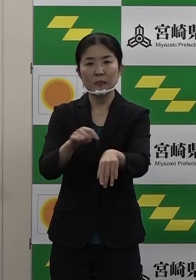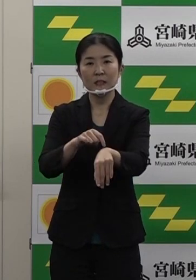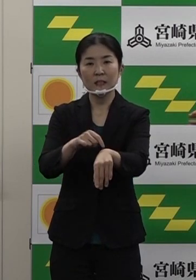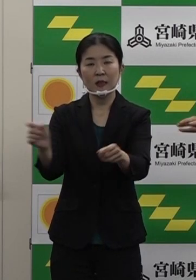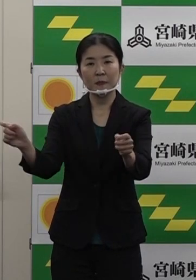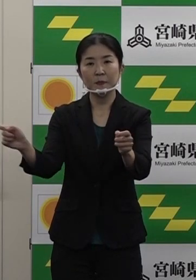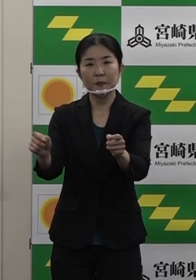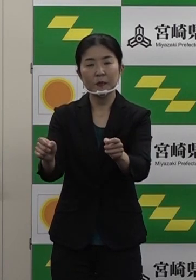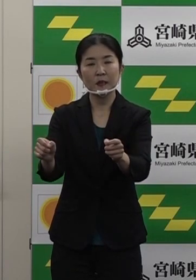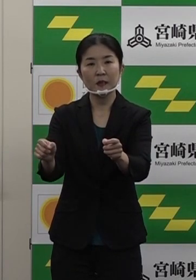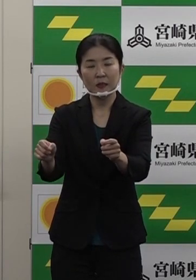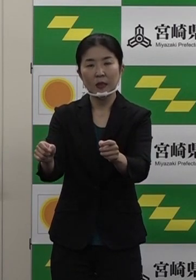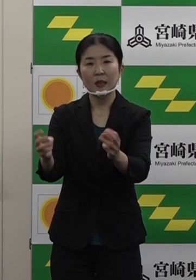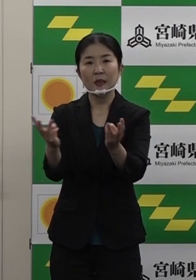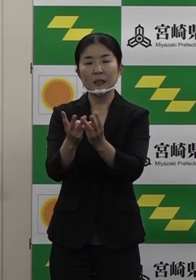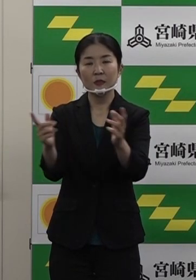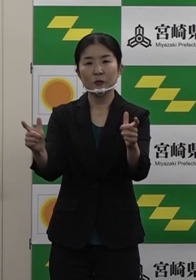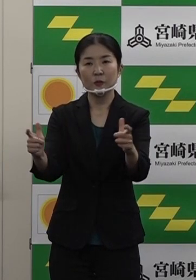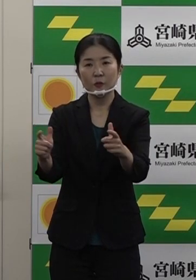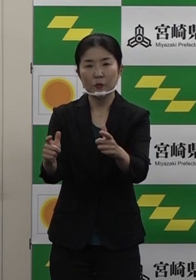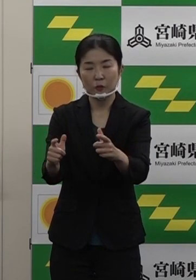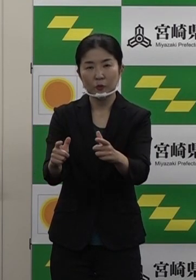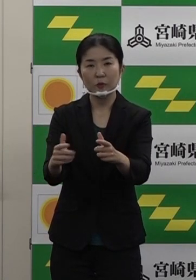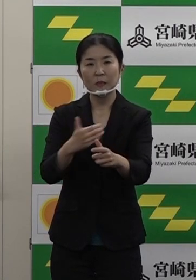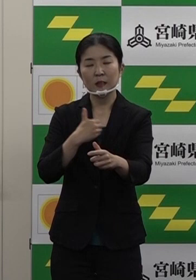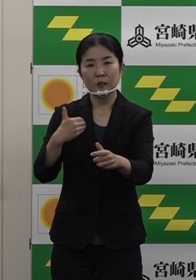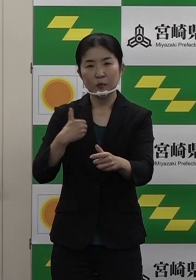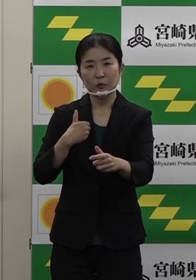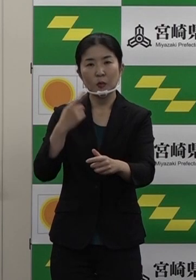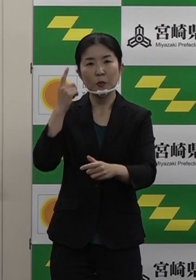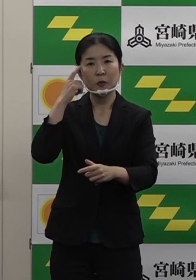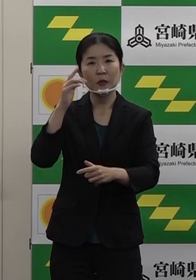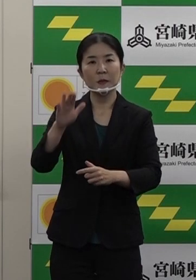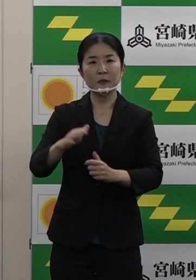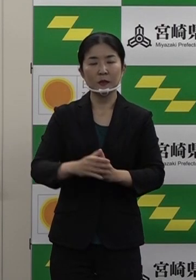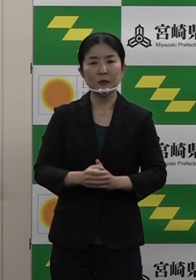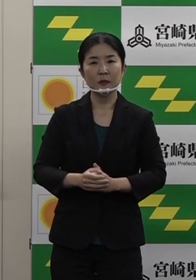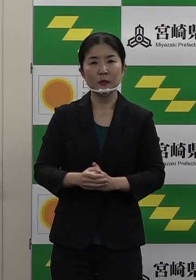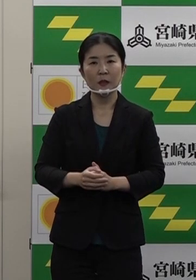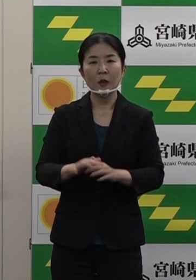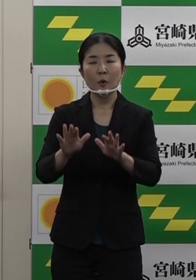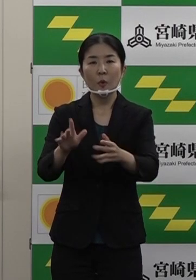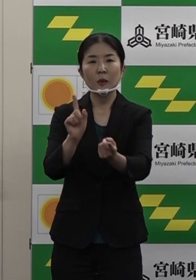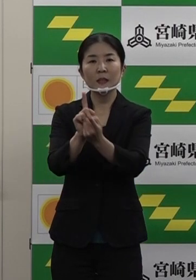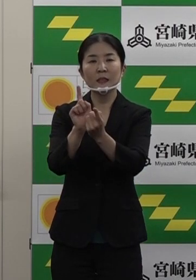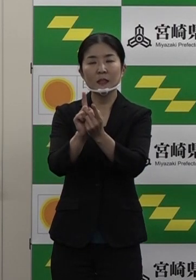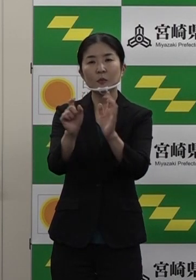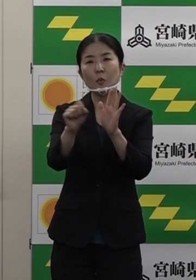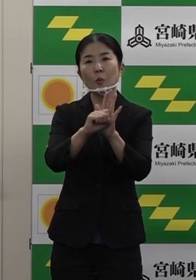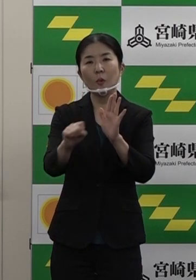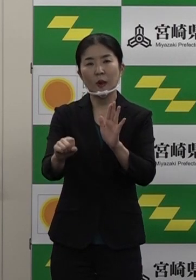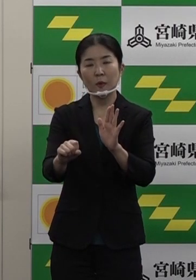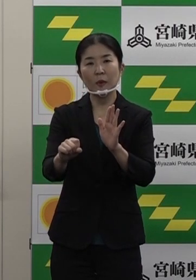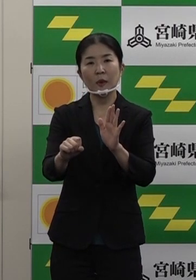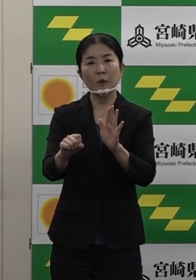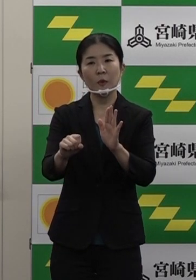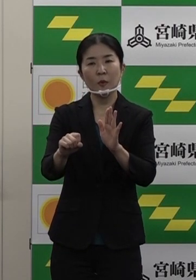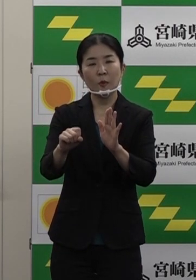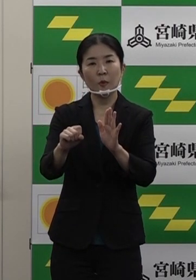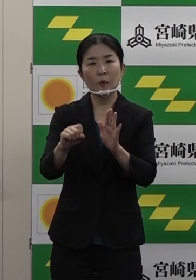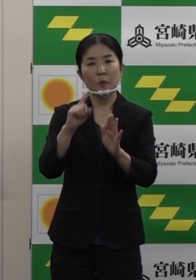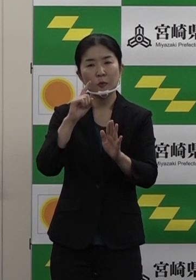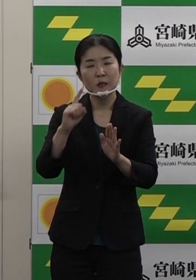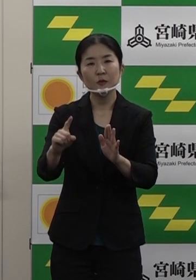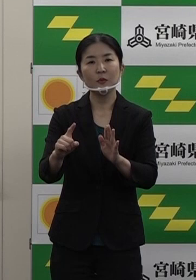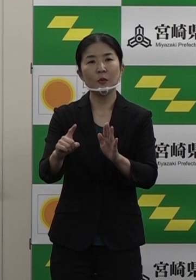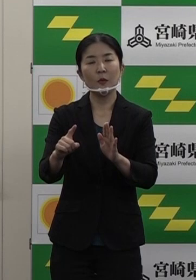一定程度減少していくのかなというふうに受け止めております。今回の対策の効果を見て取ること